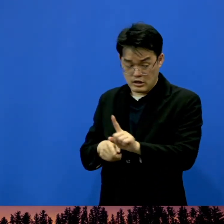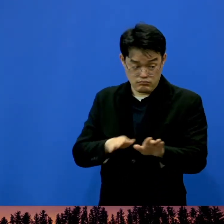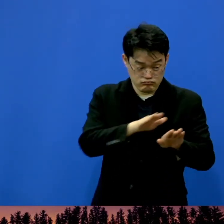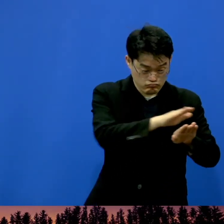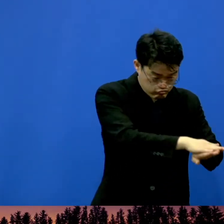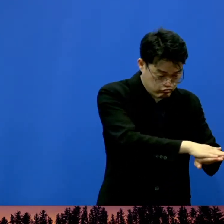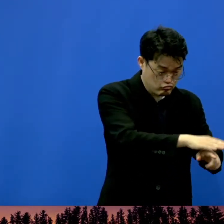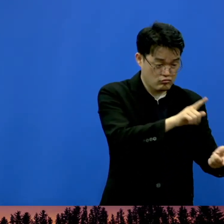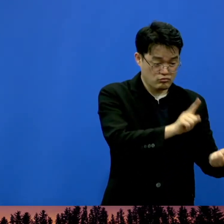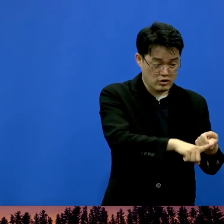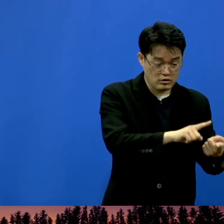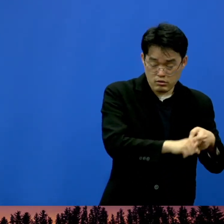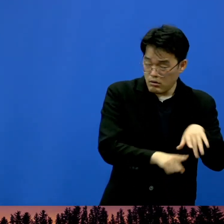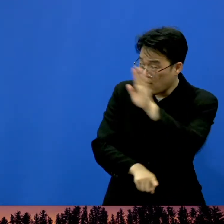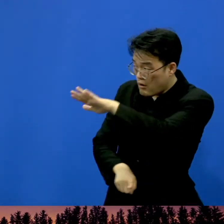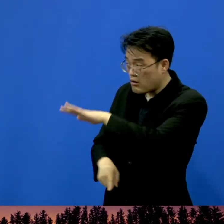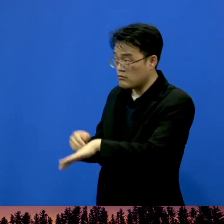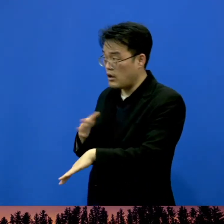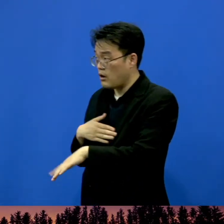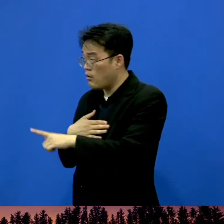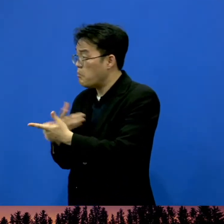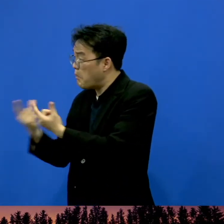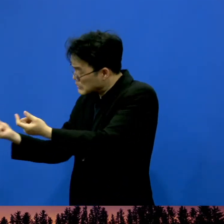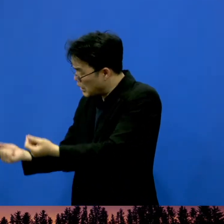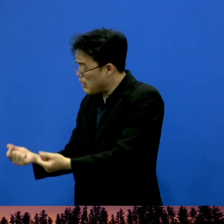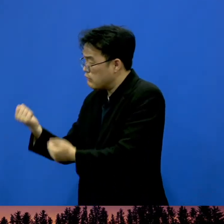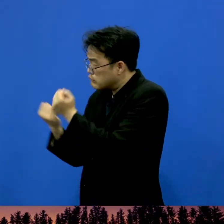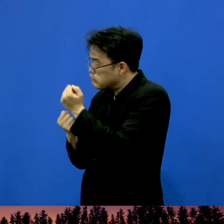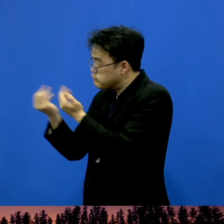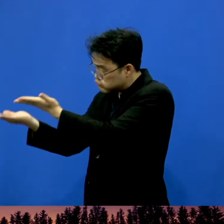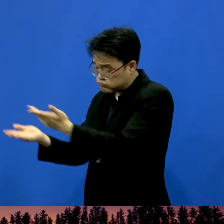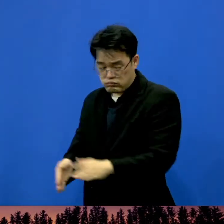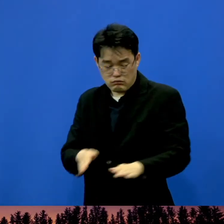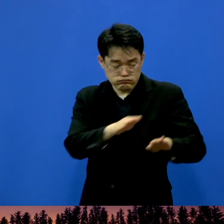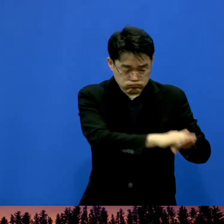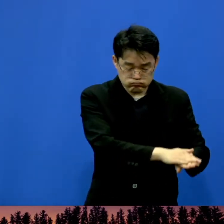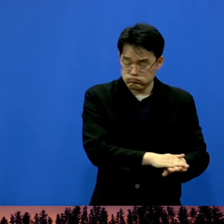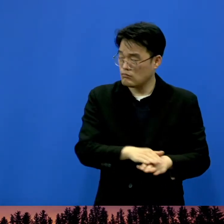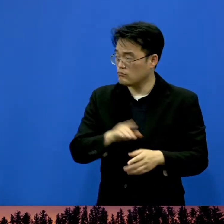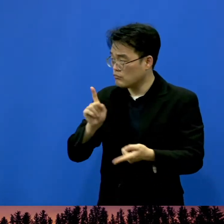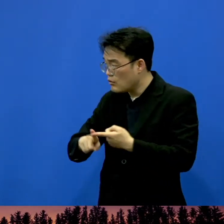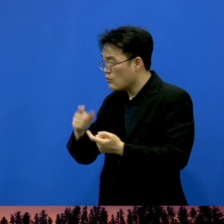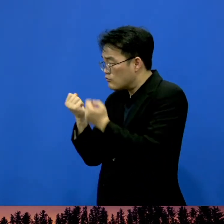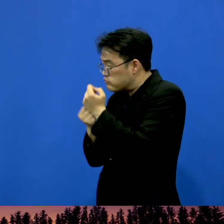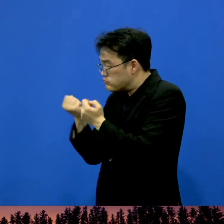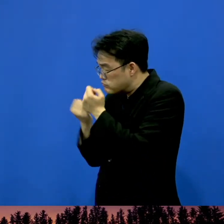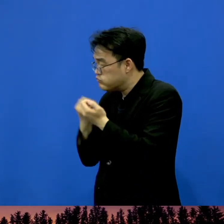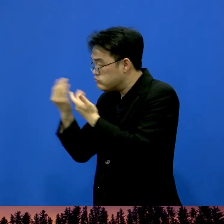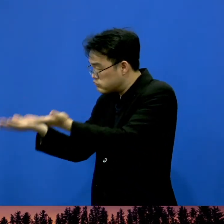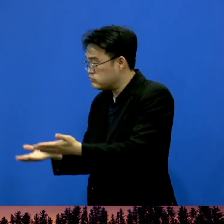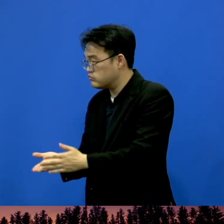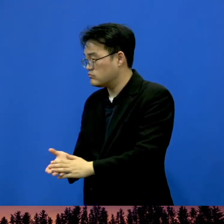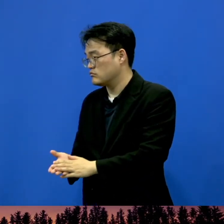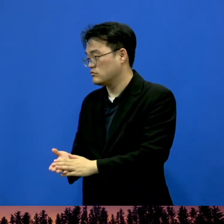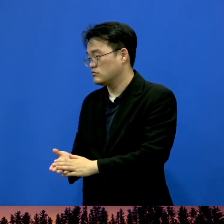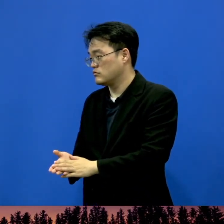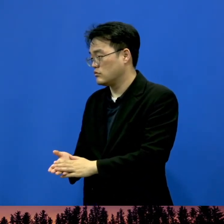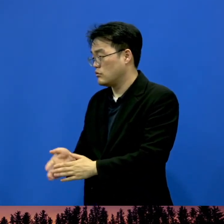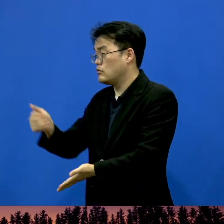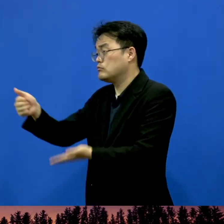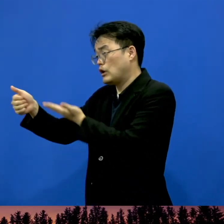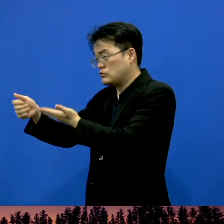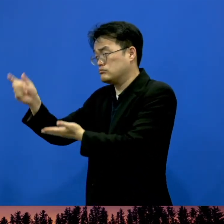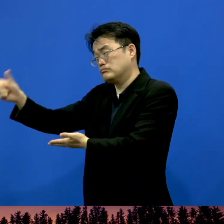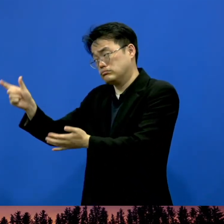했는지에 대한 설명을 지금 하는 거잖아요. 그런데 이 설명이 사실은 합리화예요. 자기 합리화. 빠져나오는 거죠. 내가 왜 묻어둘